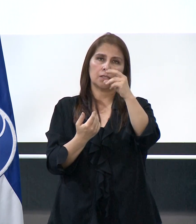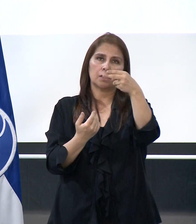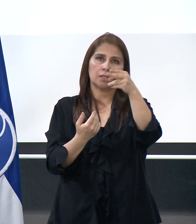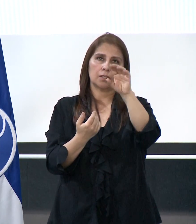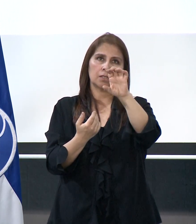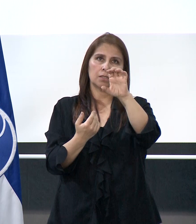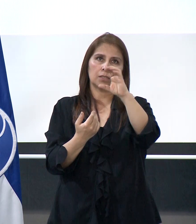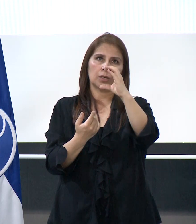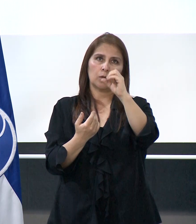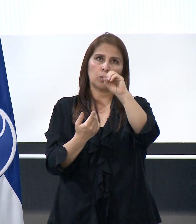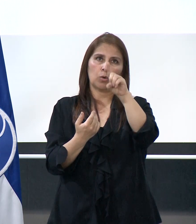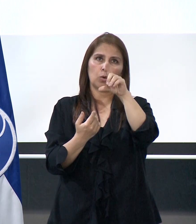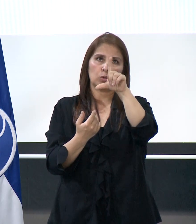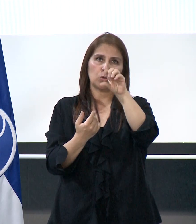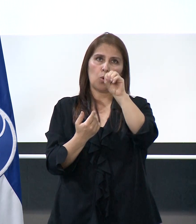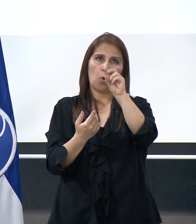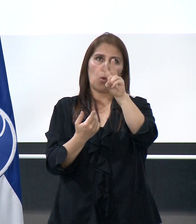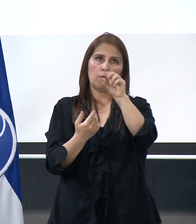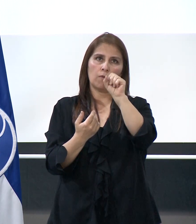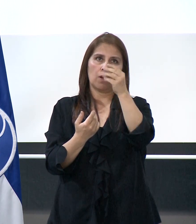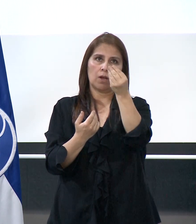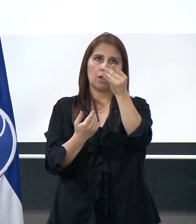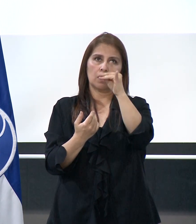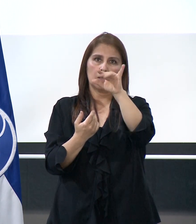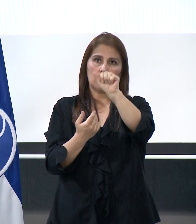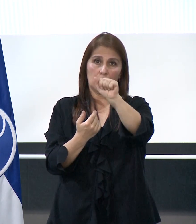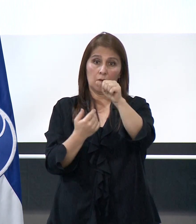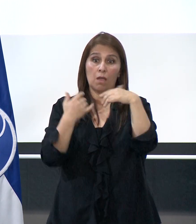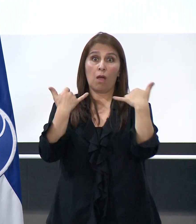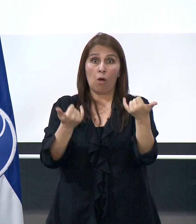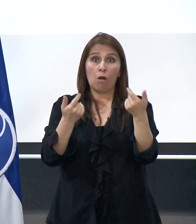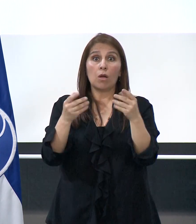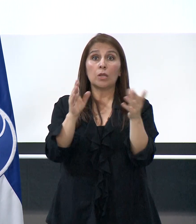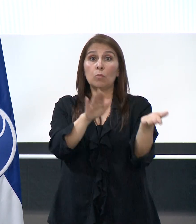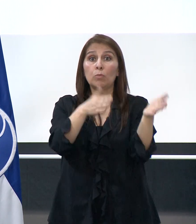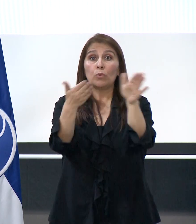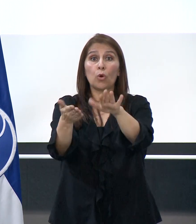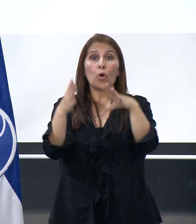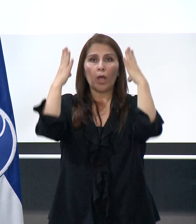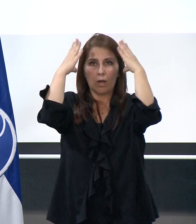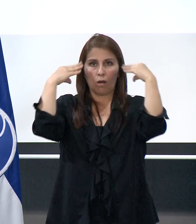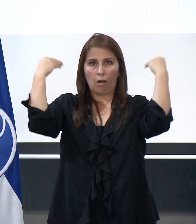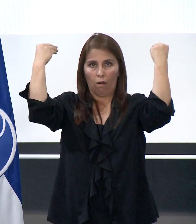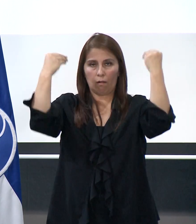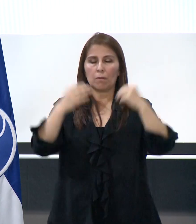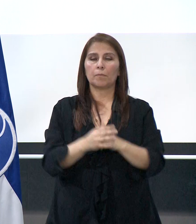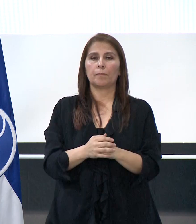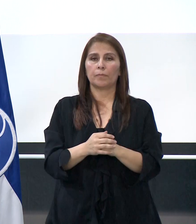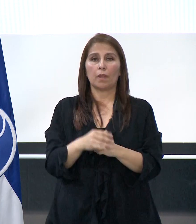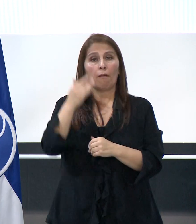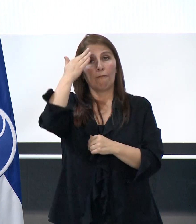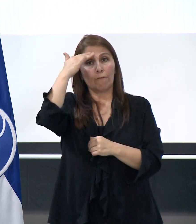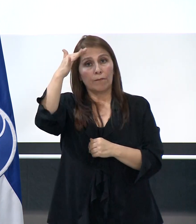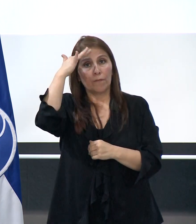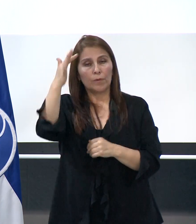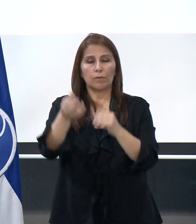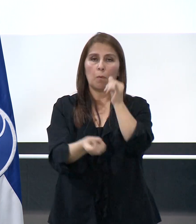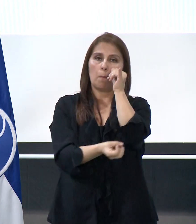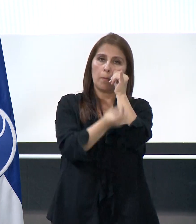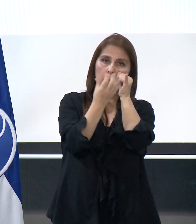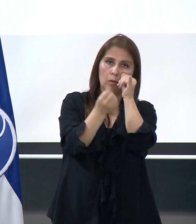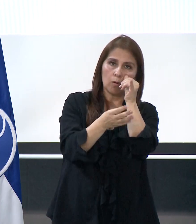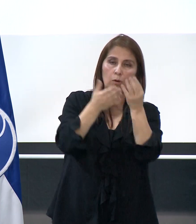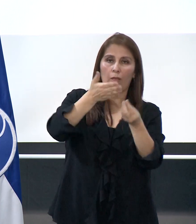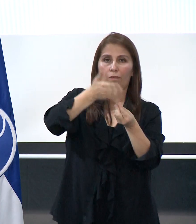de 1.670 en ámsterdam la actual holanda filósofo pedagogo y teólogo